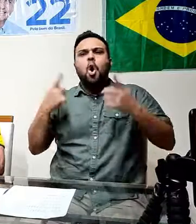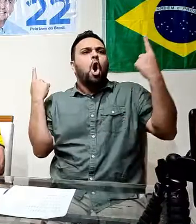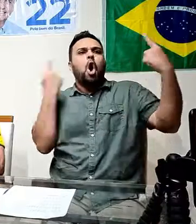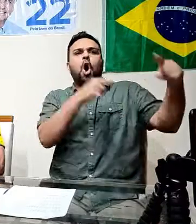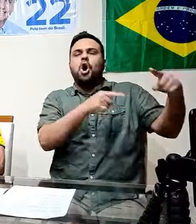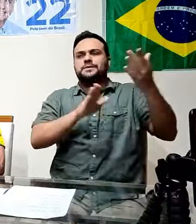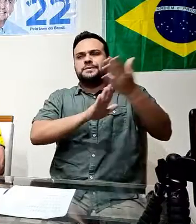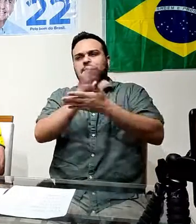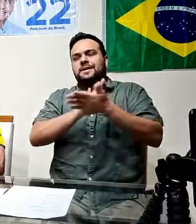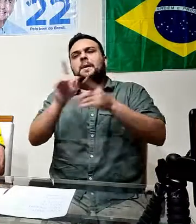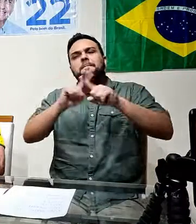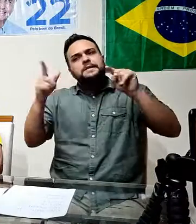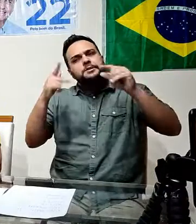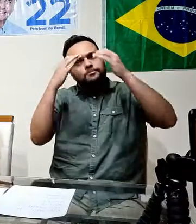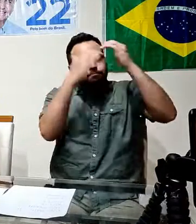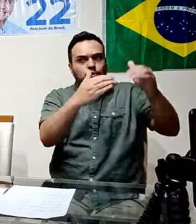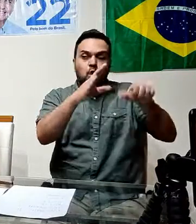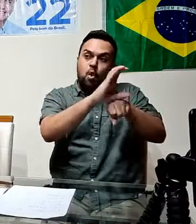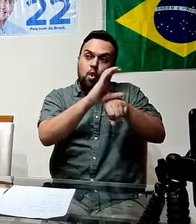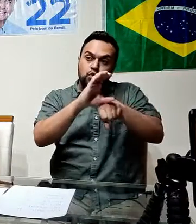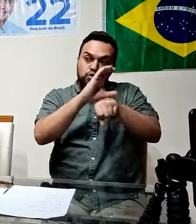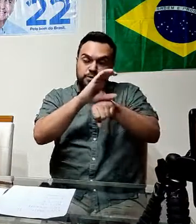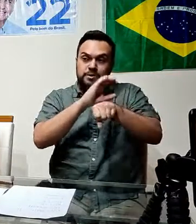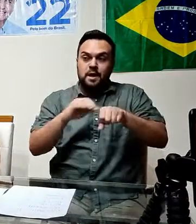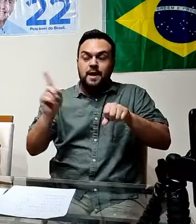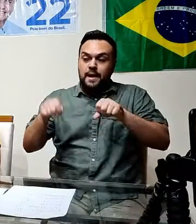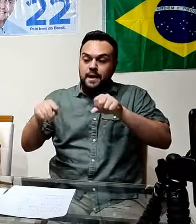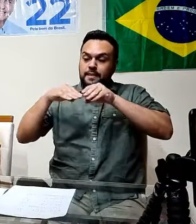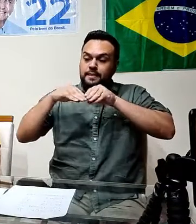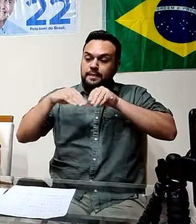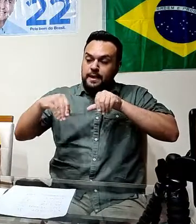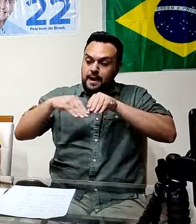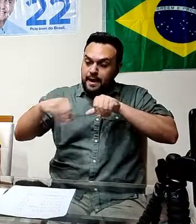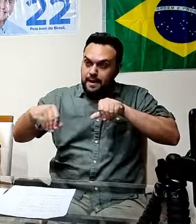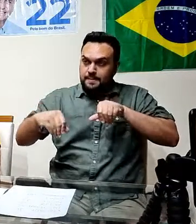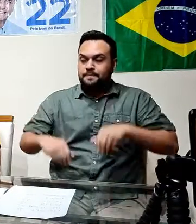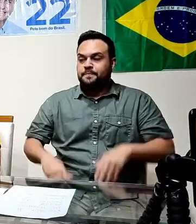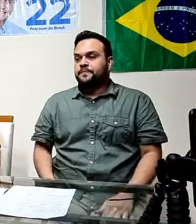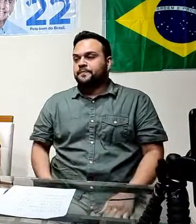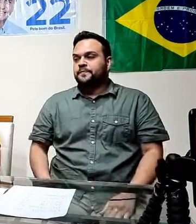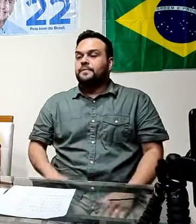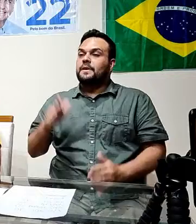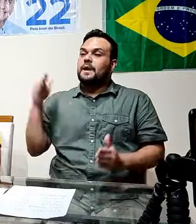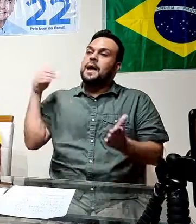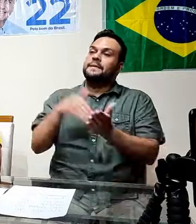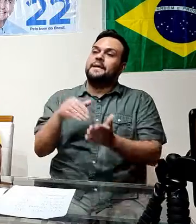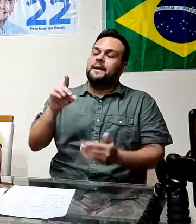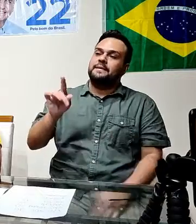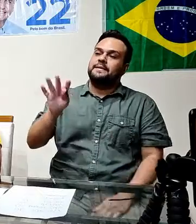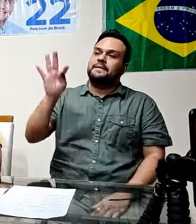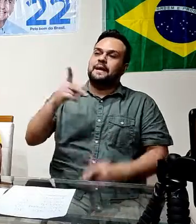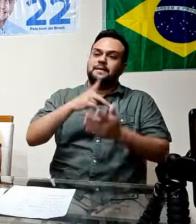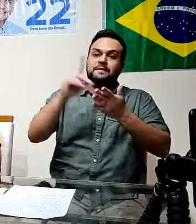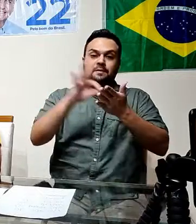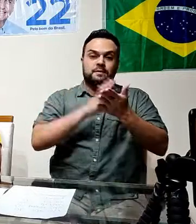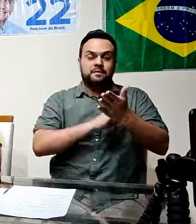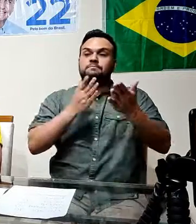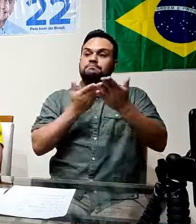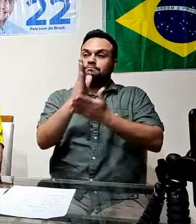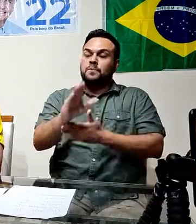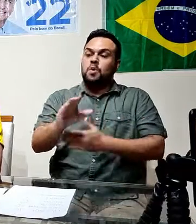Constituição, que diz que eram as terras, né, ocupadas por ele até a data da promulgação da Constituição, que